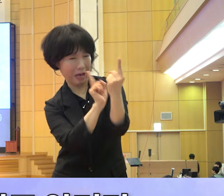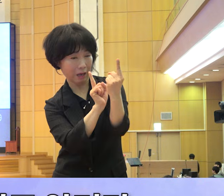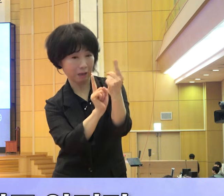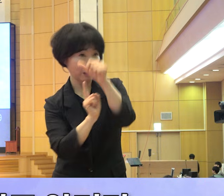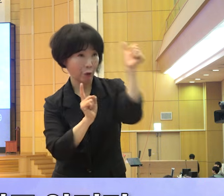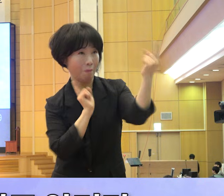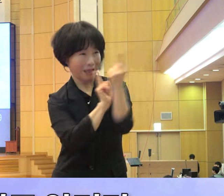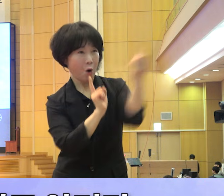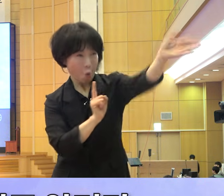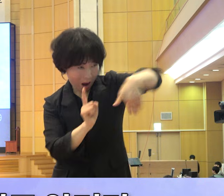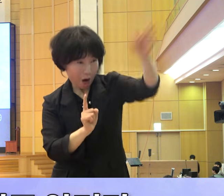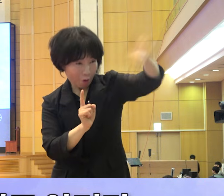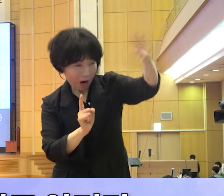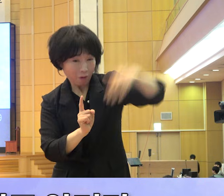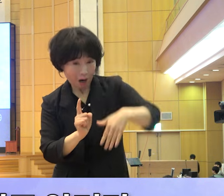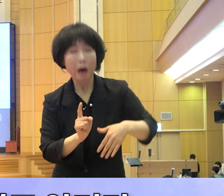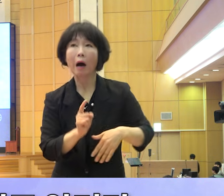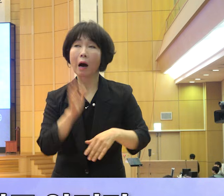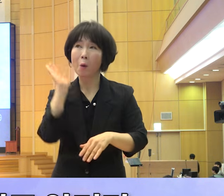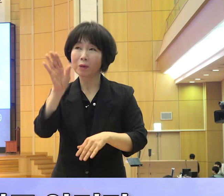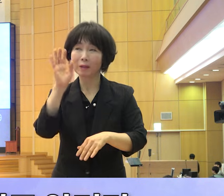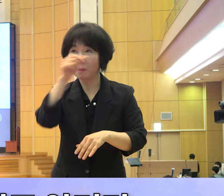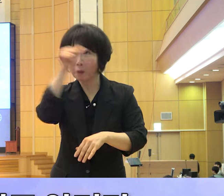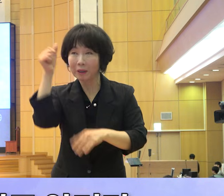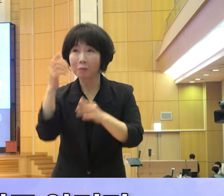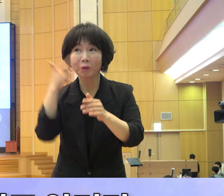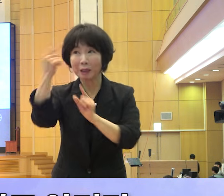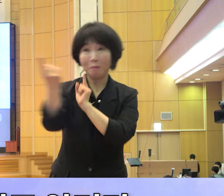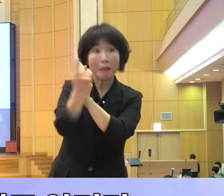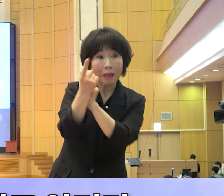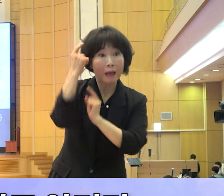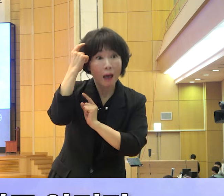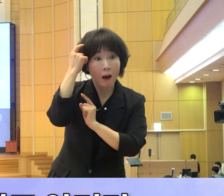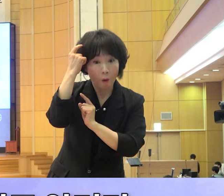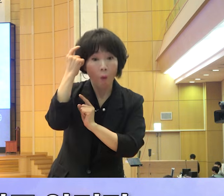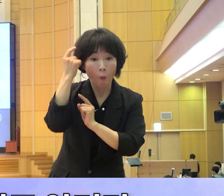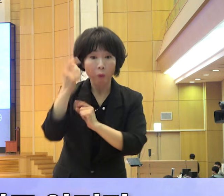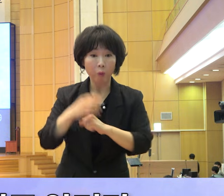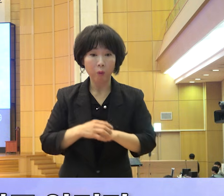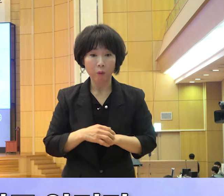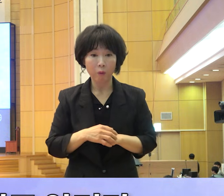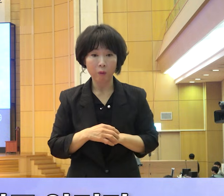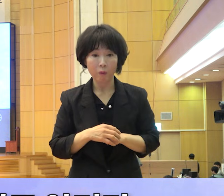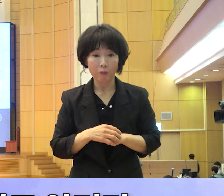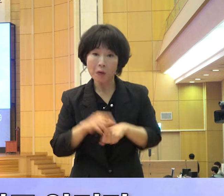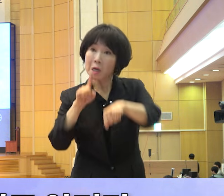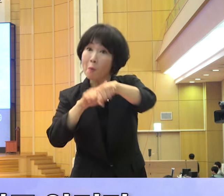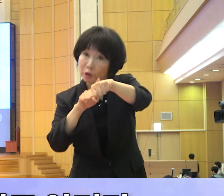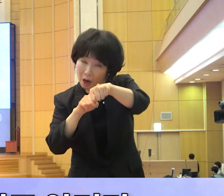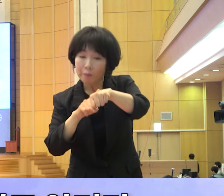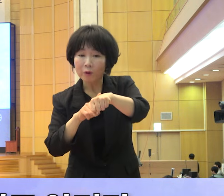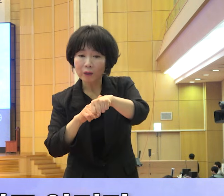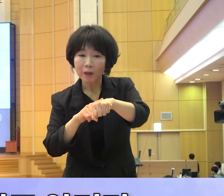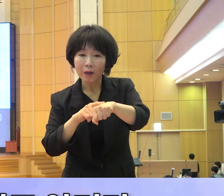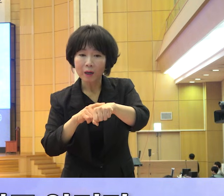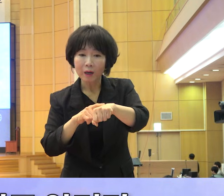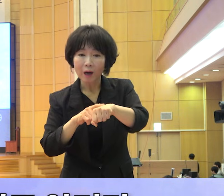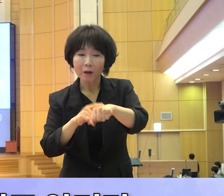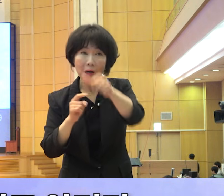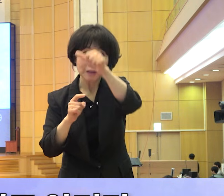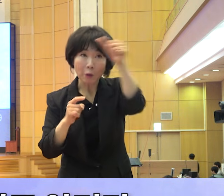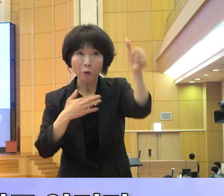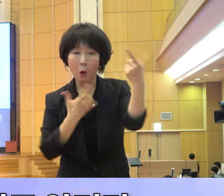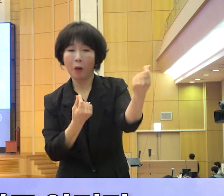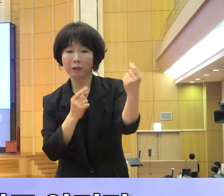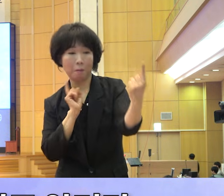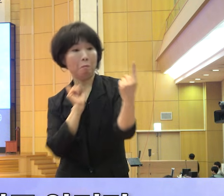만나자고 이미 마음에서부터 계획해서 마음 먹은 대로 만나자고 했으니까 마음에서 만나자니까 마음끼리 통해가지고